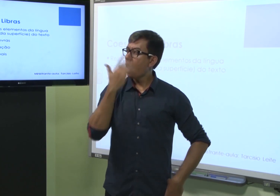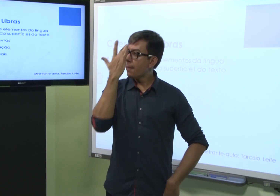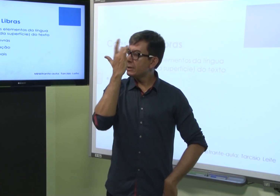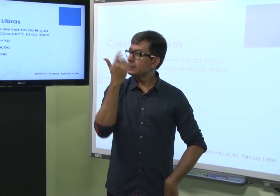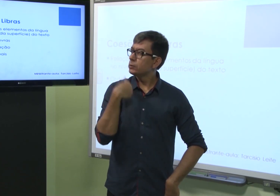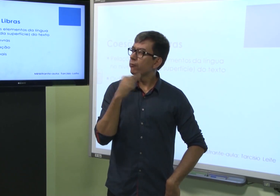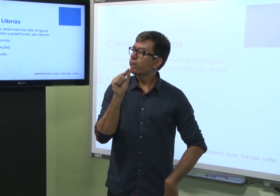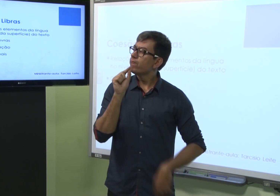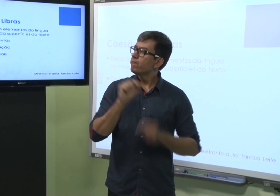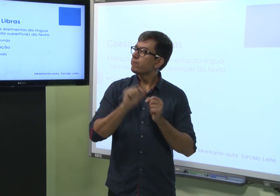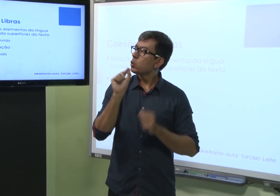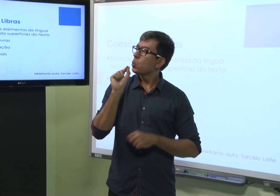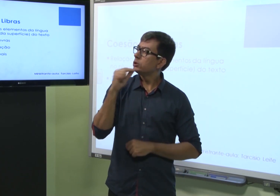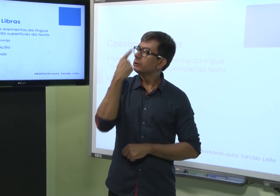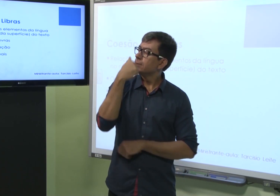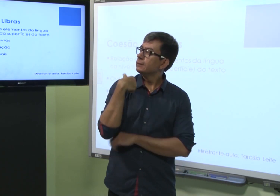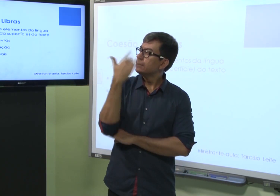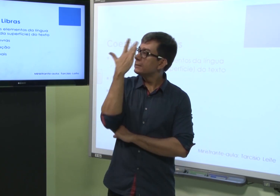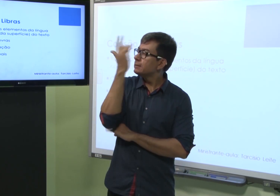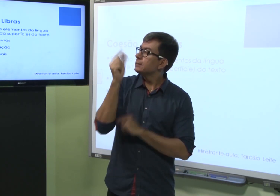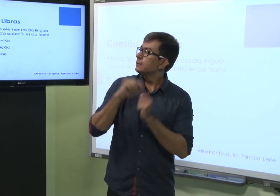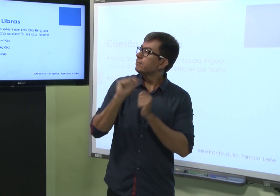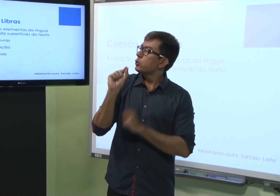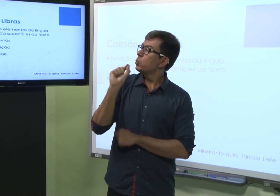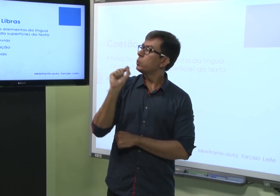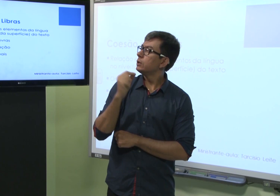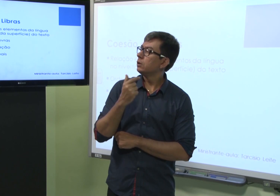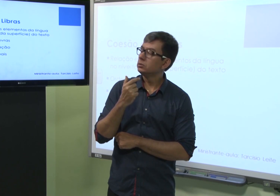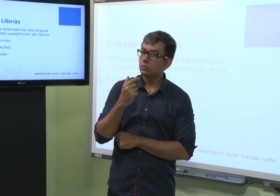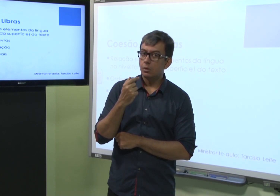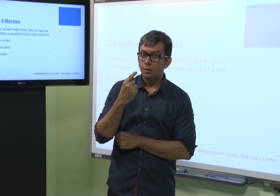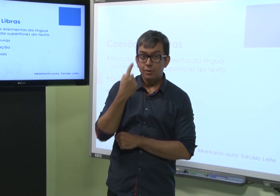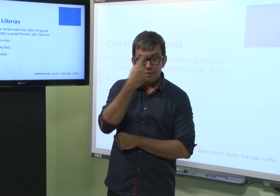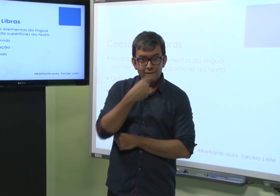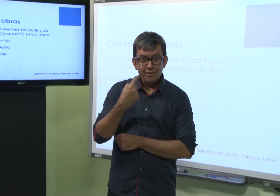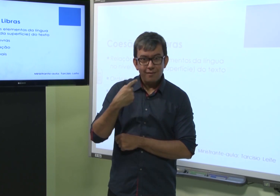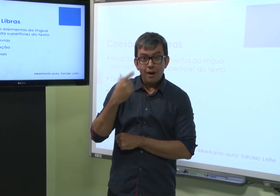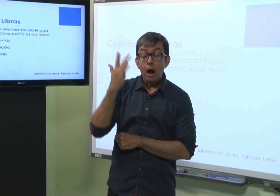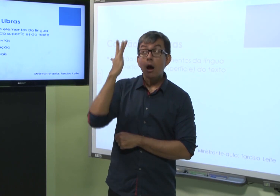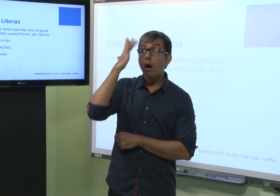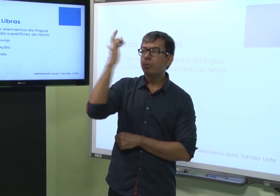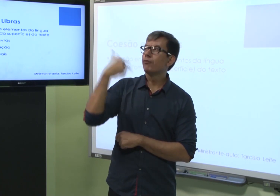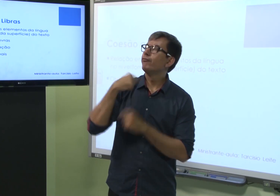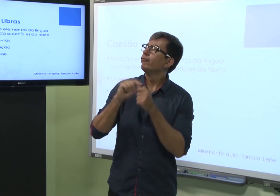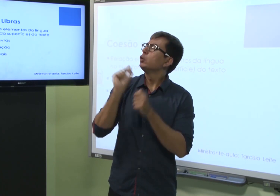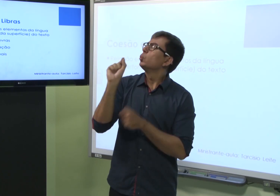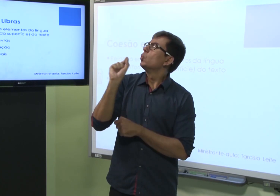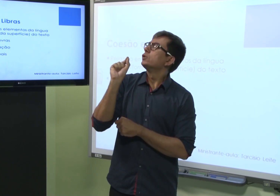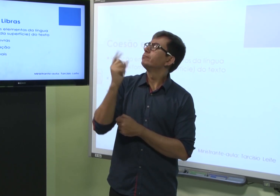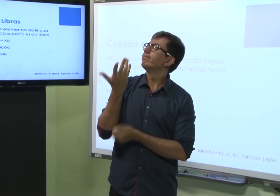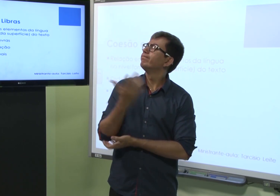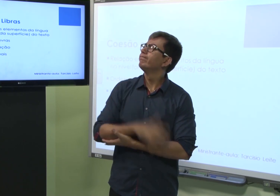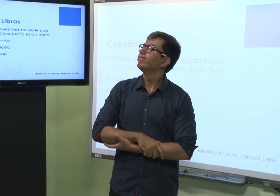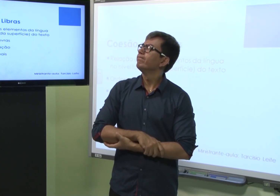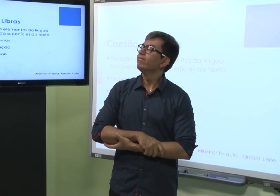estranho e essa expressão com a minha boca. Amanhã eu vou fazer o quê? Vocês perceberam